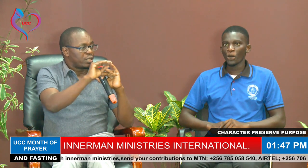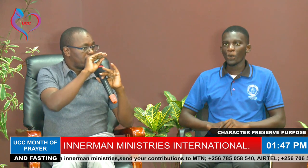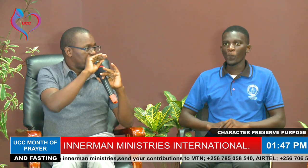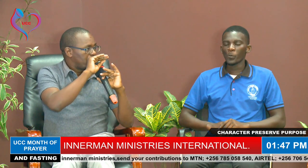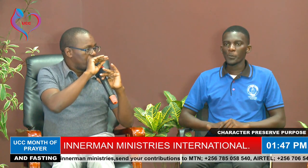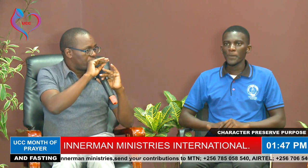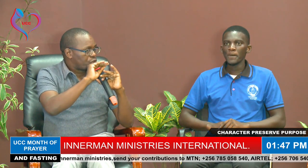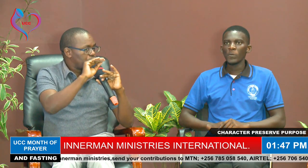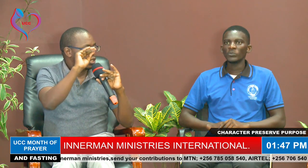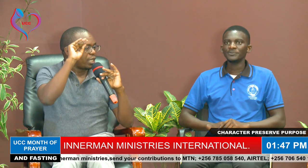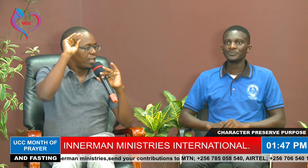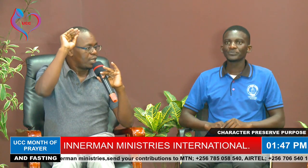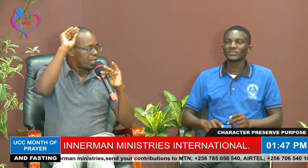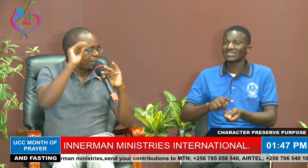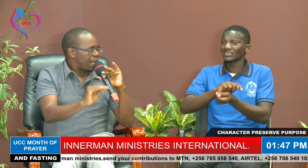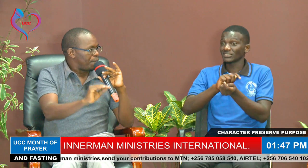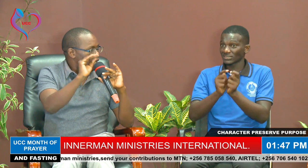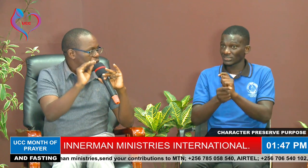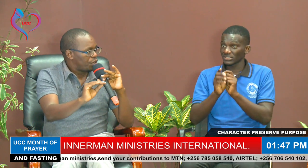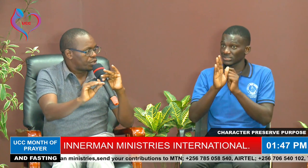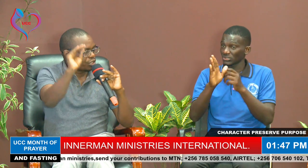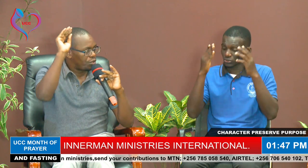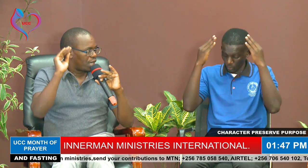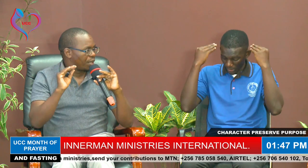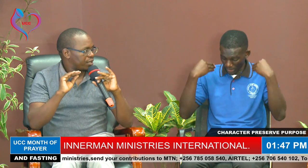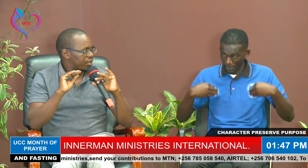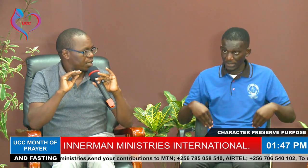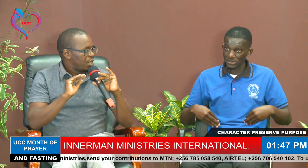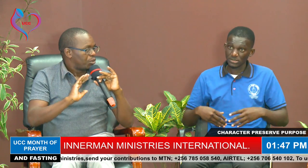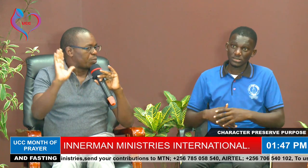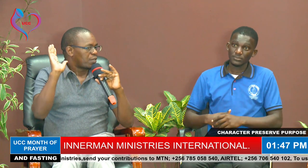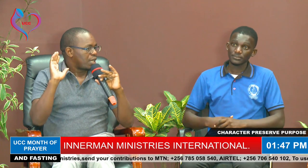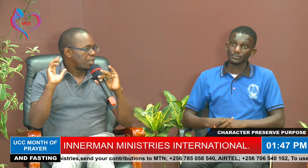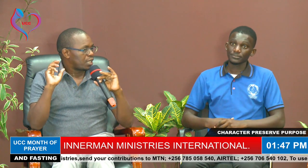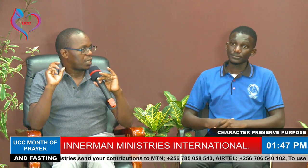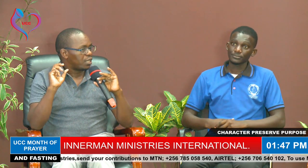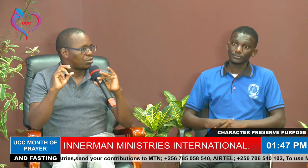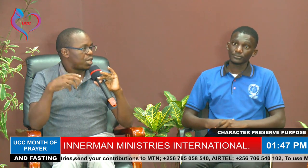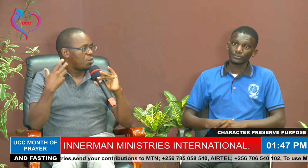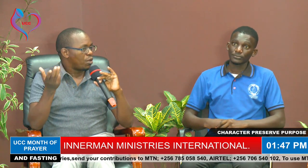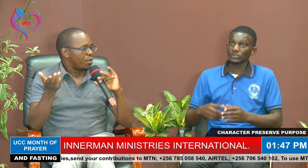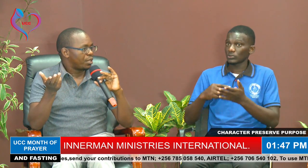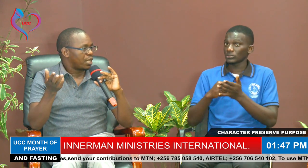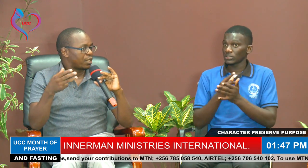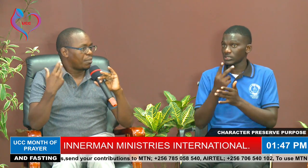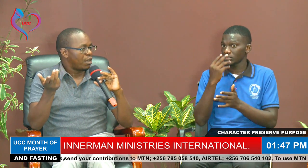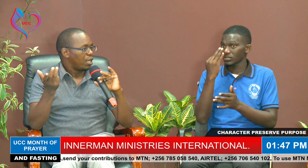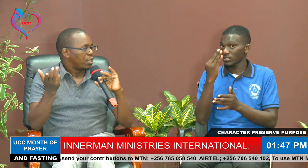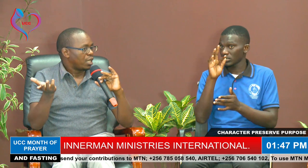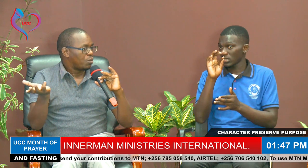nti mukyuse ebyambalo, change your garments. Mu chapter 38 tusanga omuwala bamuita Tama, yali